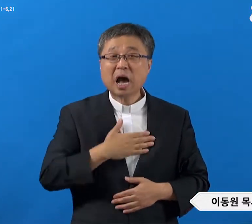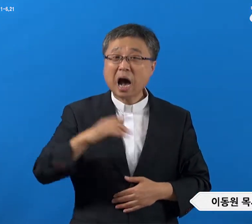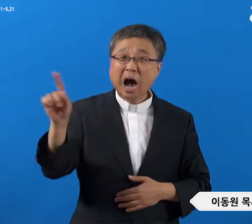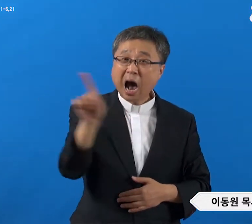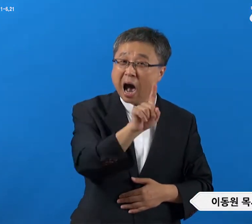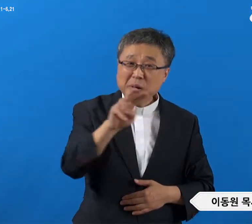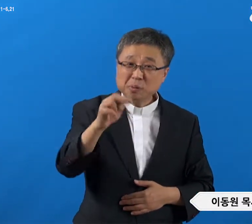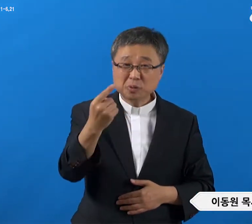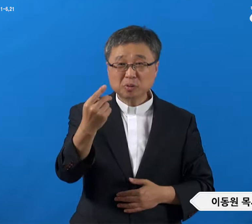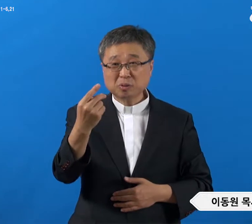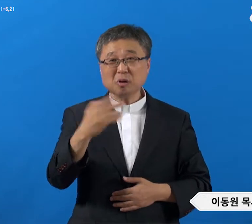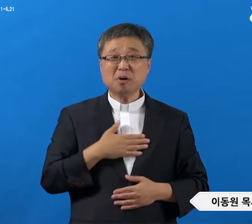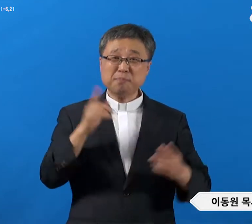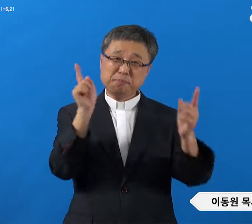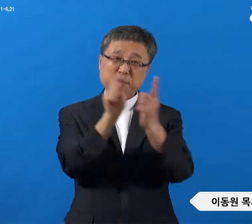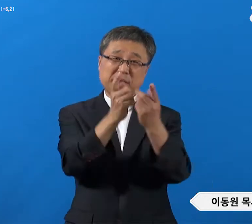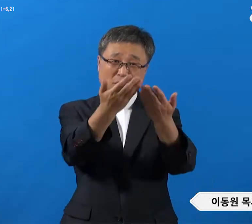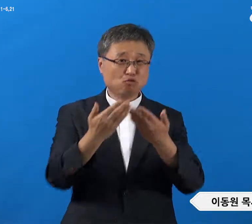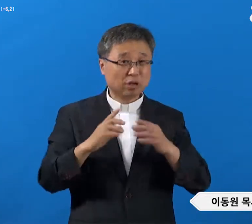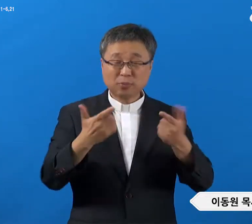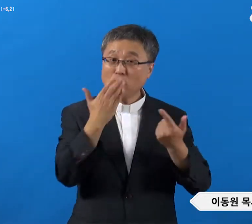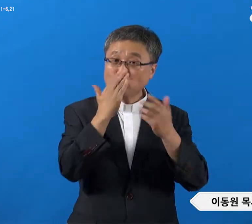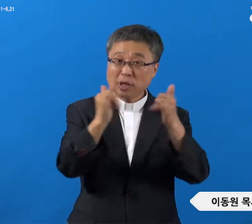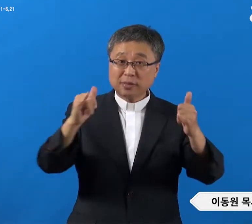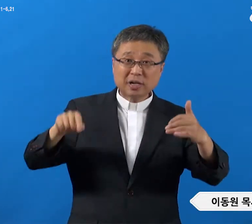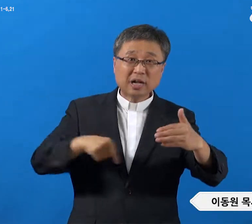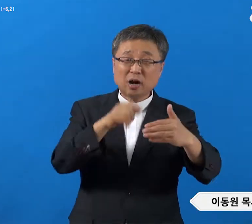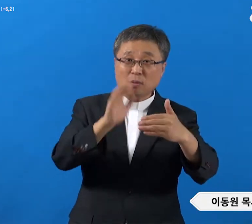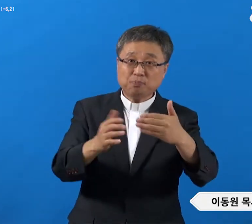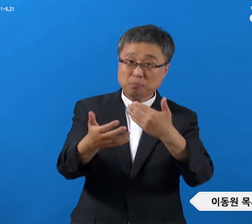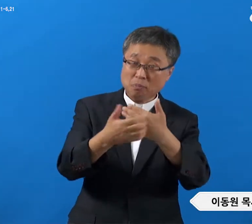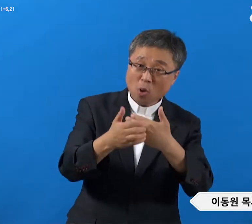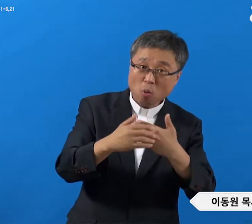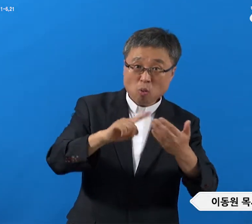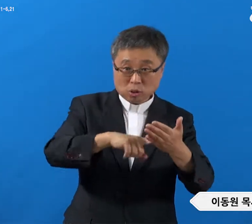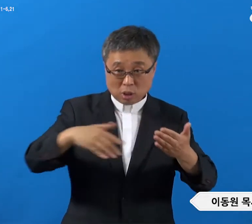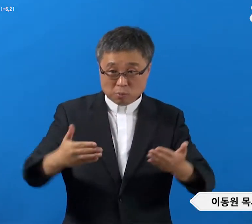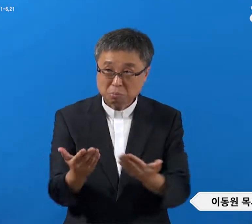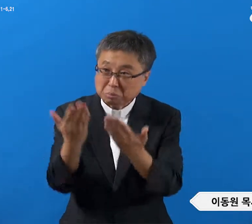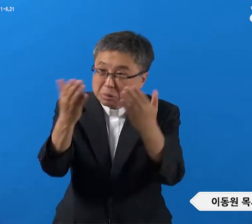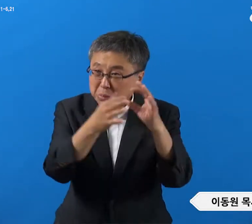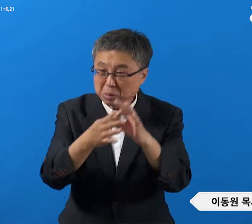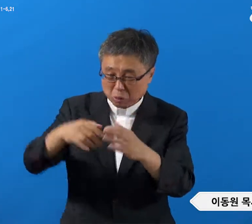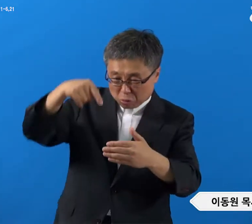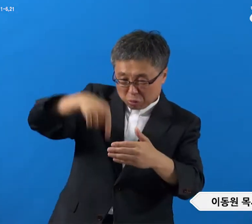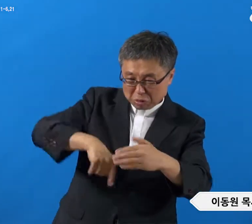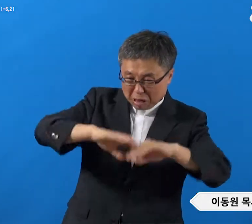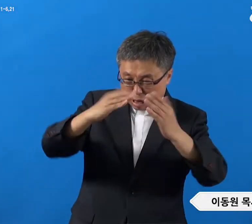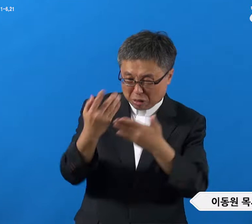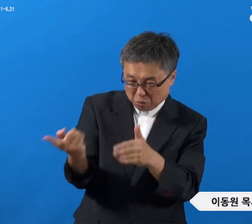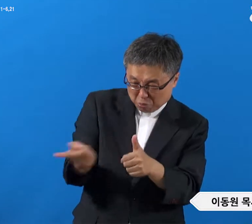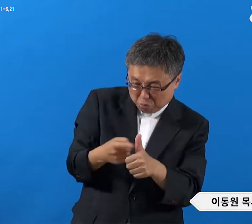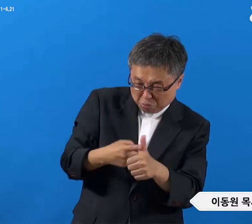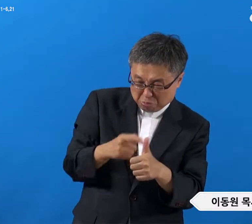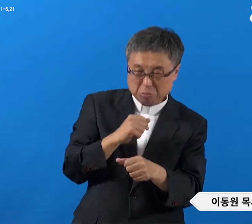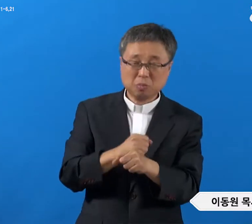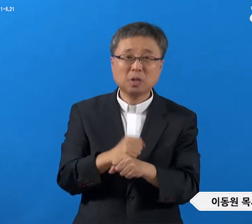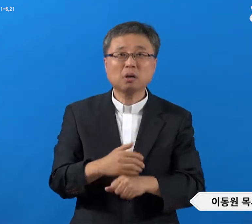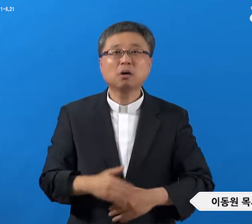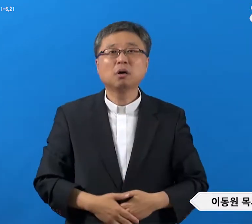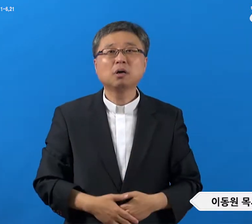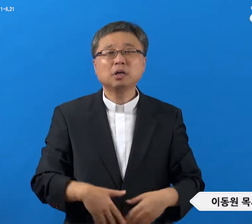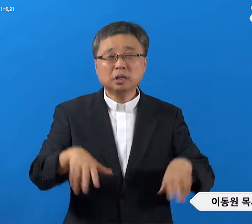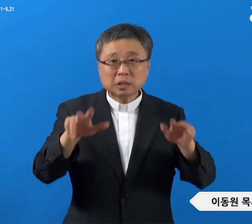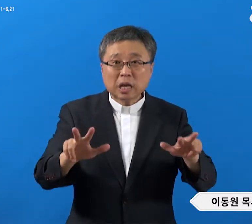아무도 자기를 상대해 주지 않습니다. 유대인들 가운데는 겉으로는 세금을 바치면서 서로 속으로는 다 욕을 합니다.